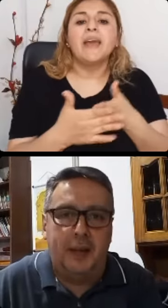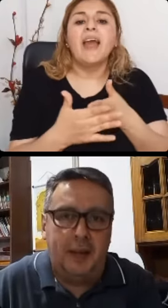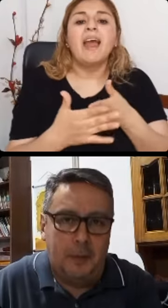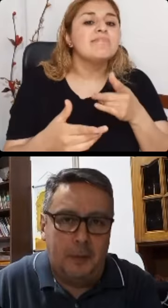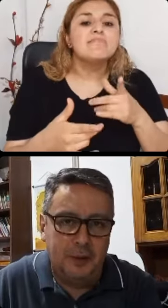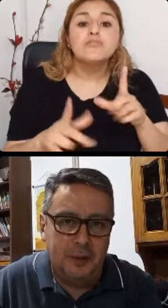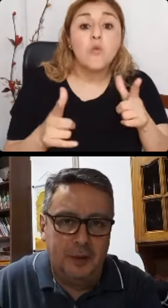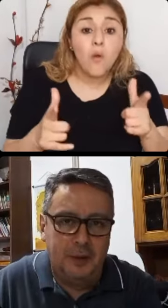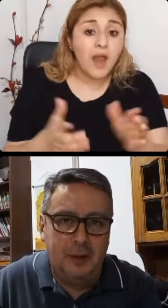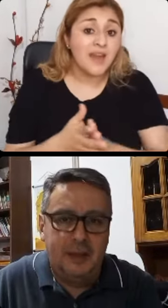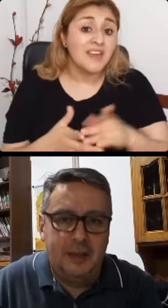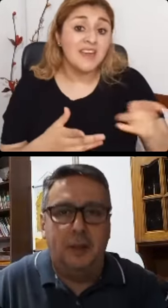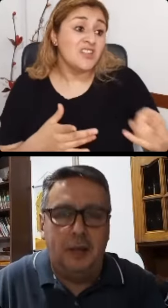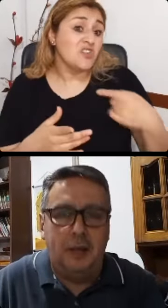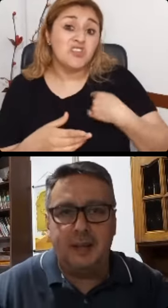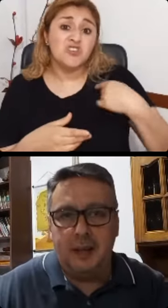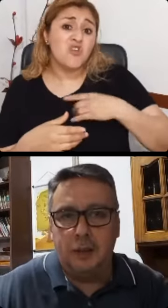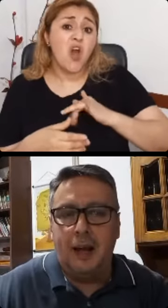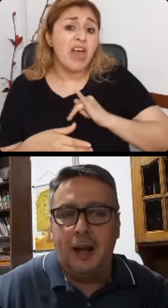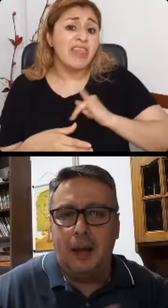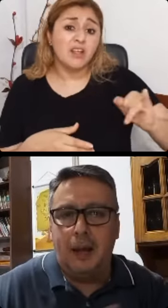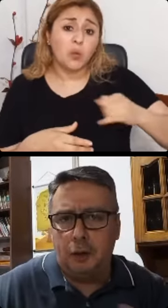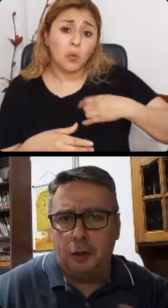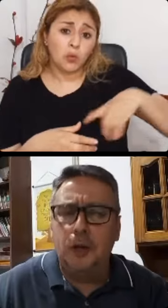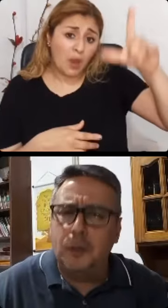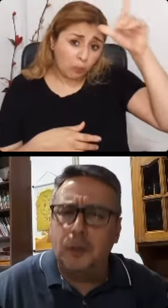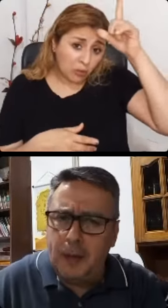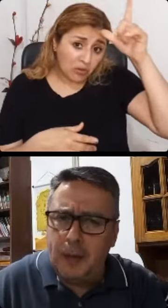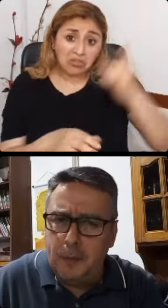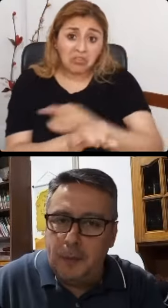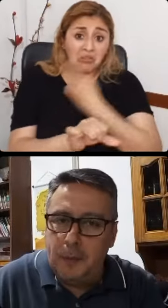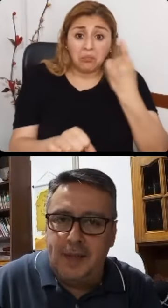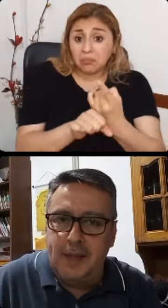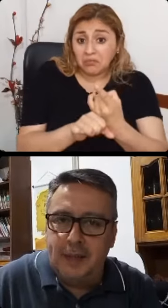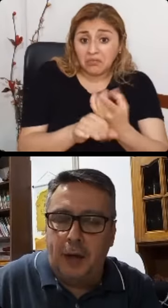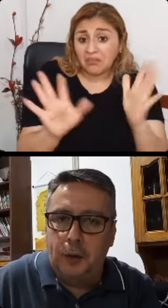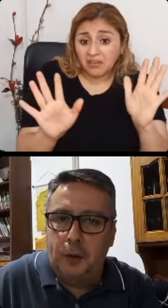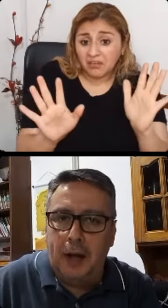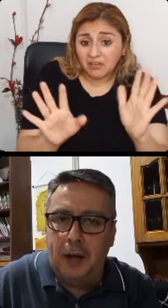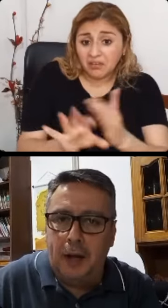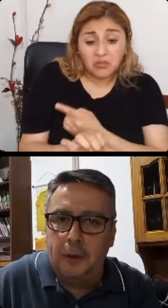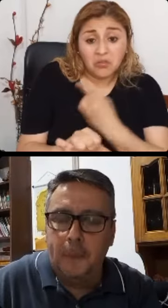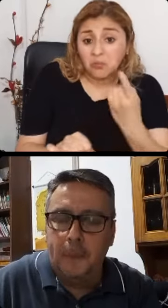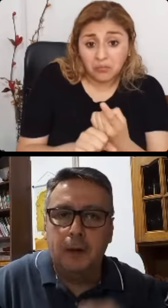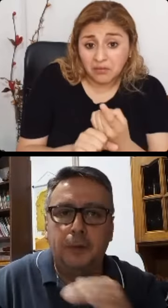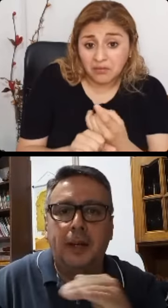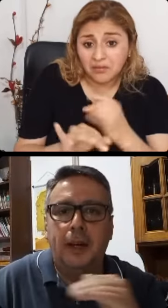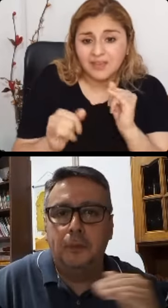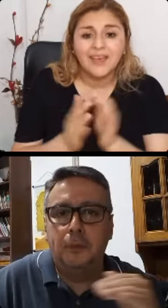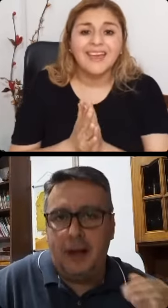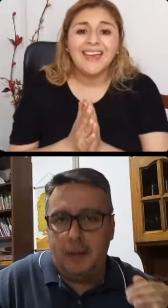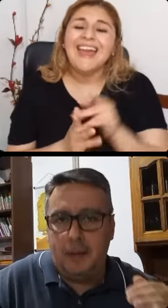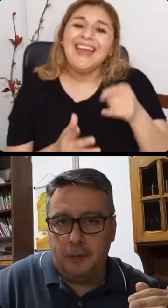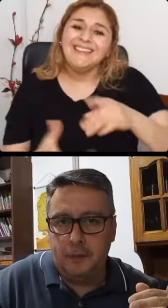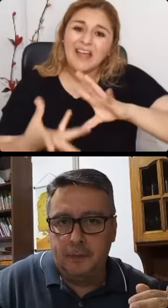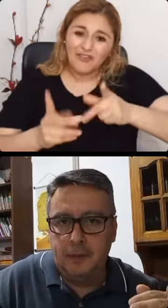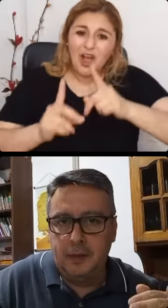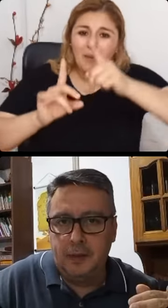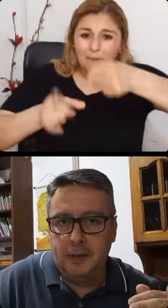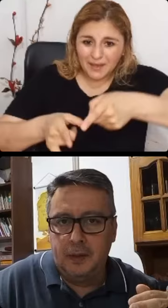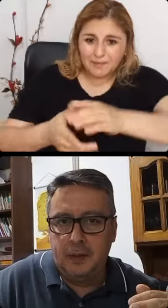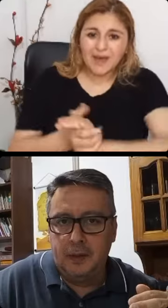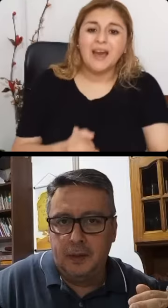denunciaríamos si no está haciendo nada malo? ¿cómo sabemos que está haciendo algo malo? porque hay un parámetro